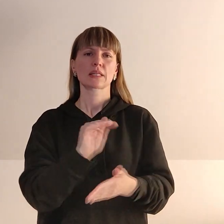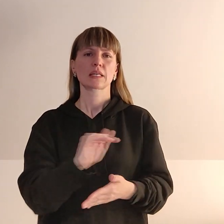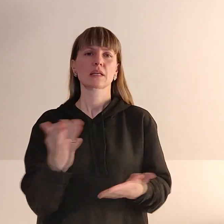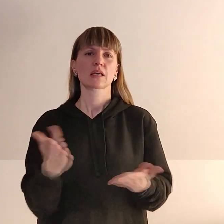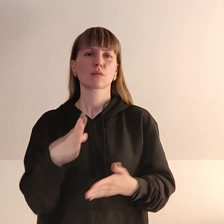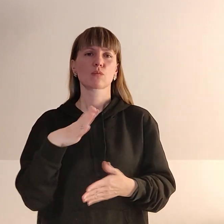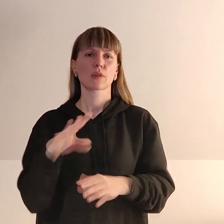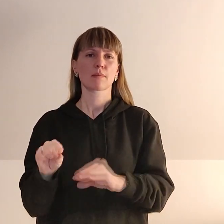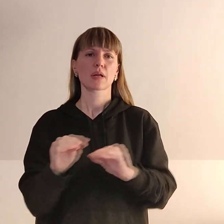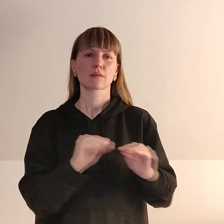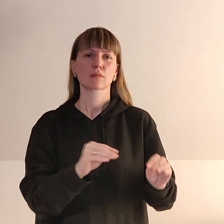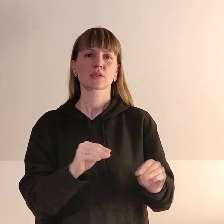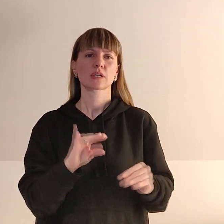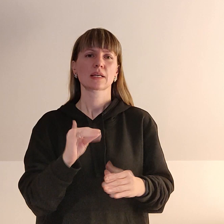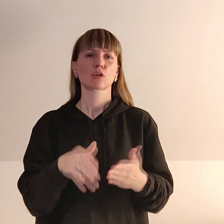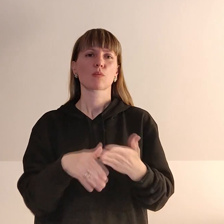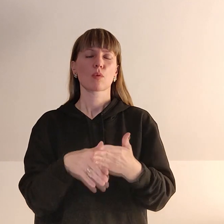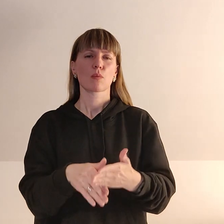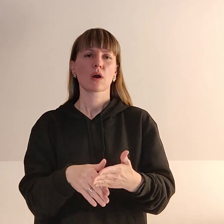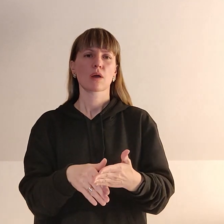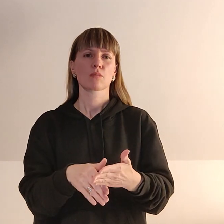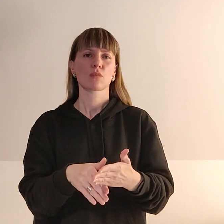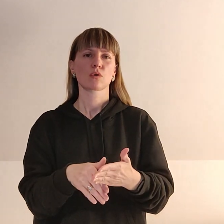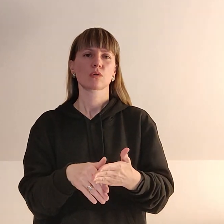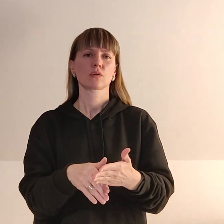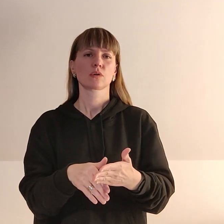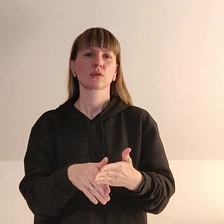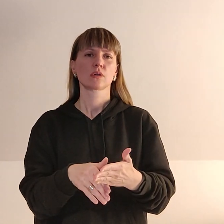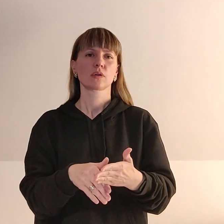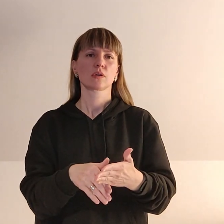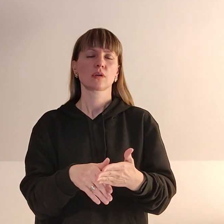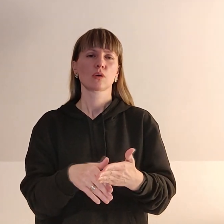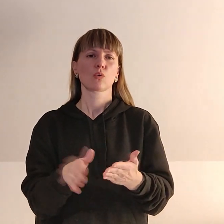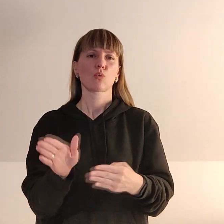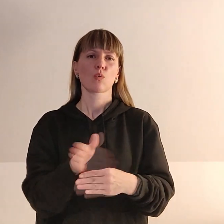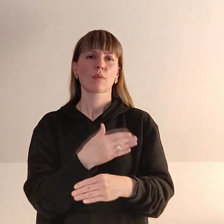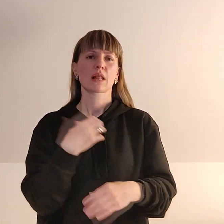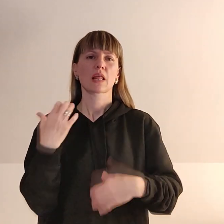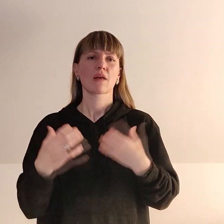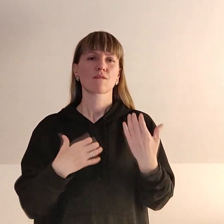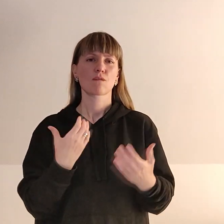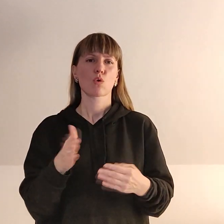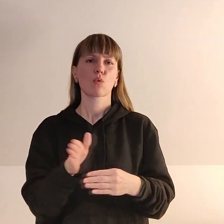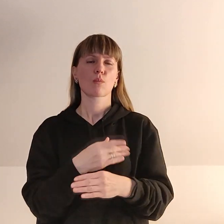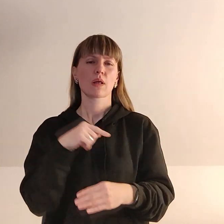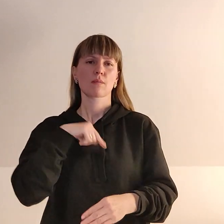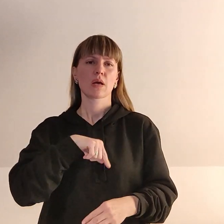були переміщені, допомагаємо подолати тривогу, зняти емоційне напруження,